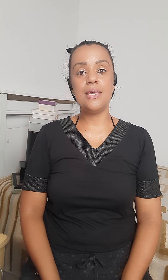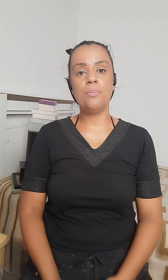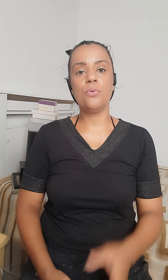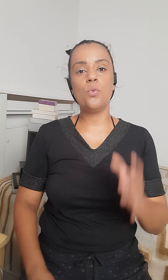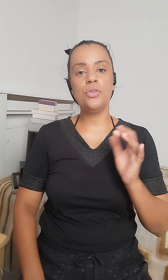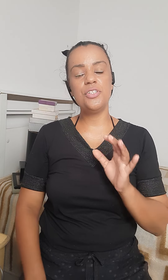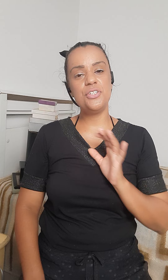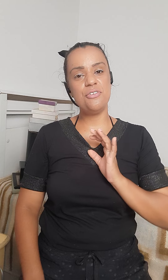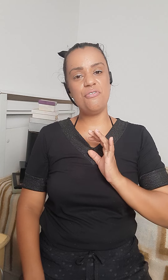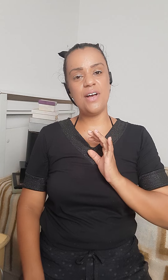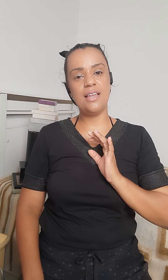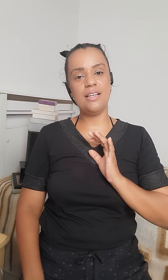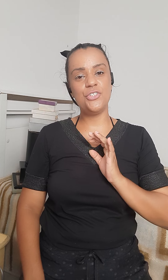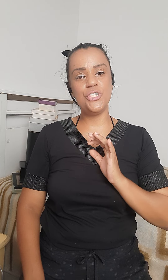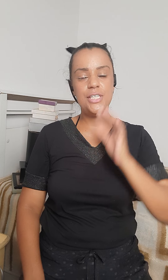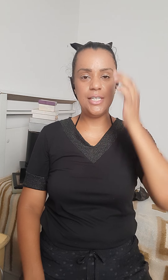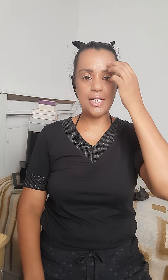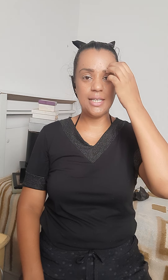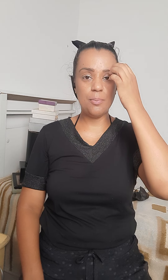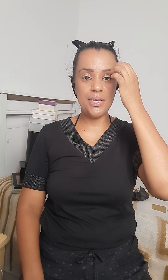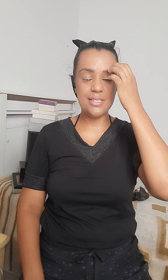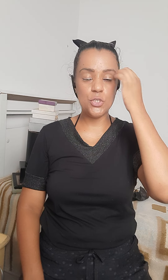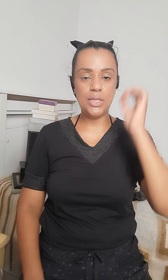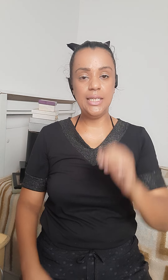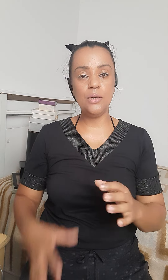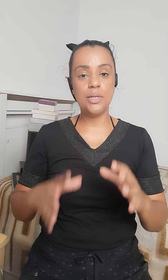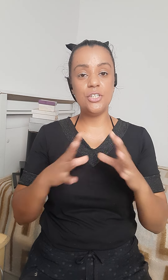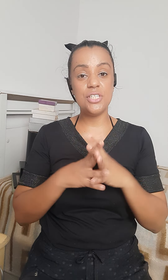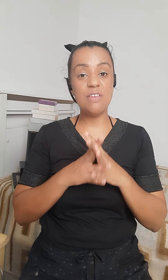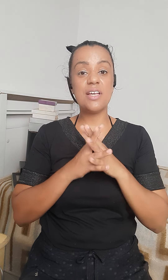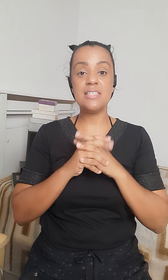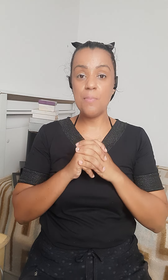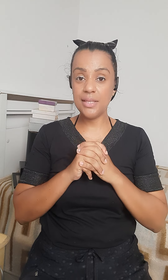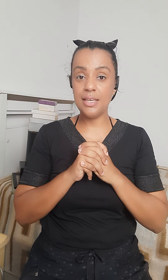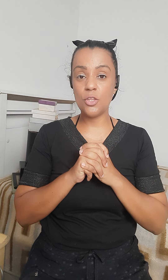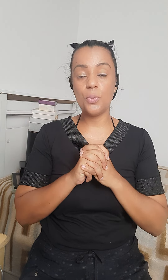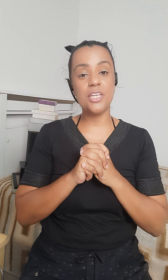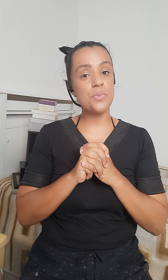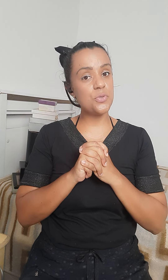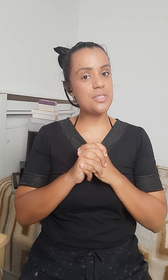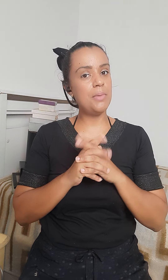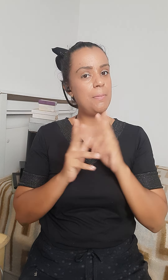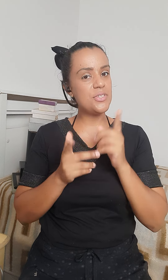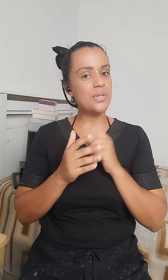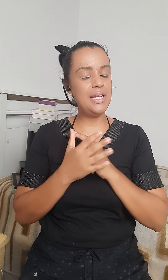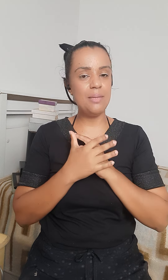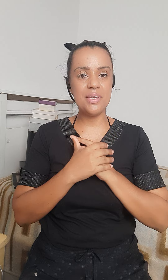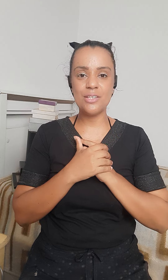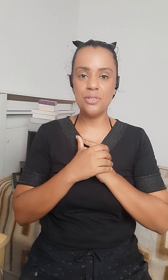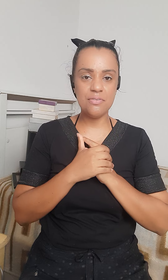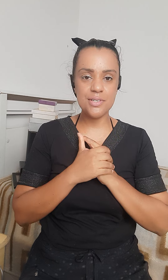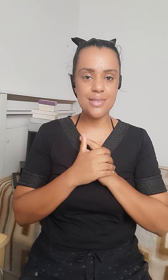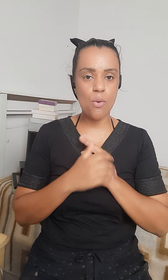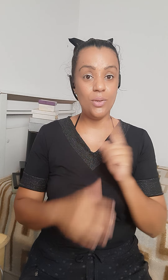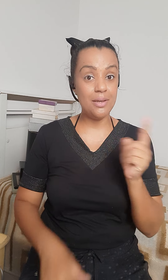exemplo, quando a gente fala de cada país tem sua língua, a gente tem que ficar sempre atento, porque as pessoas também pensam que Libras é universal, e não